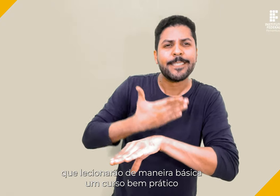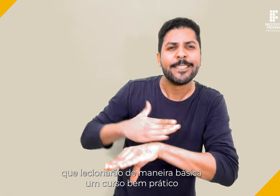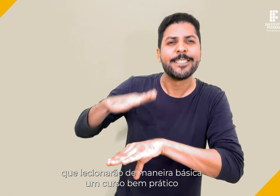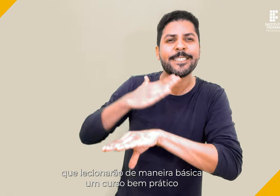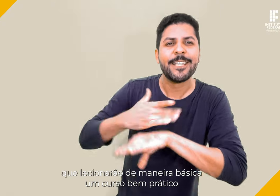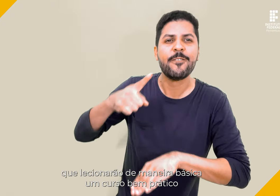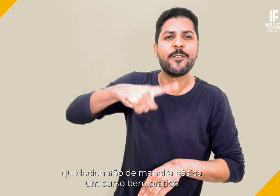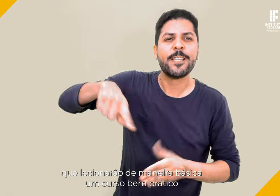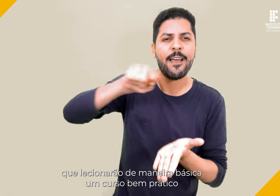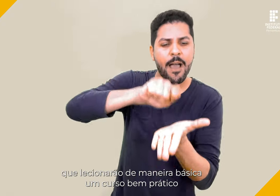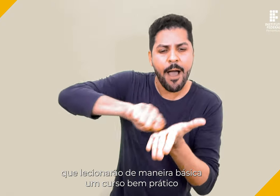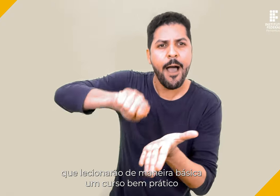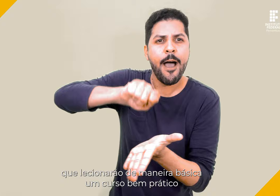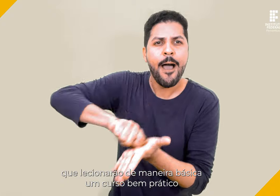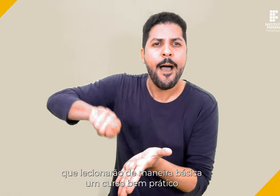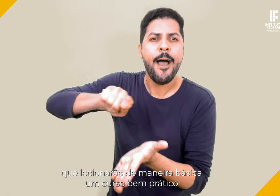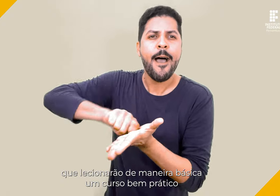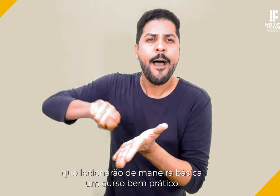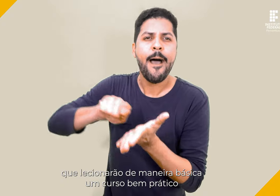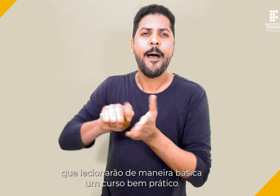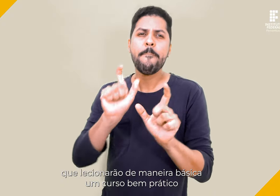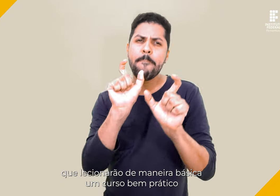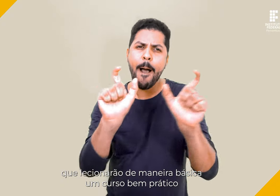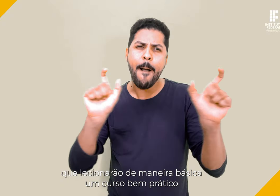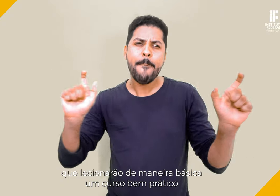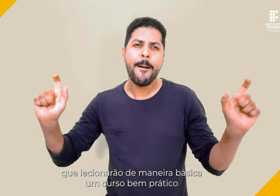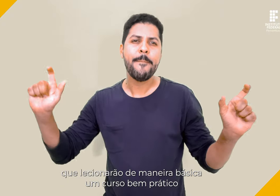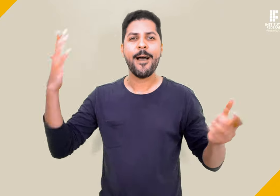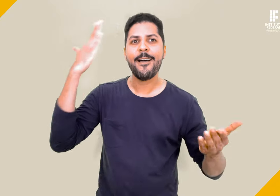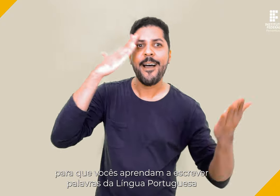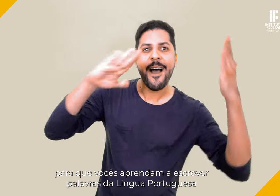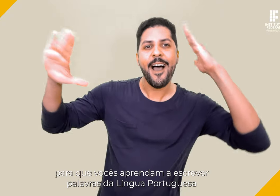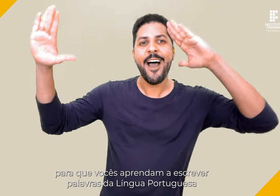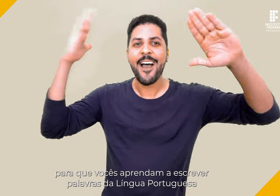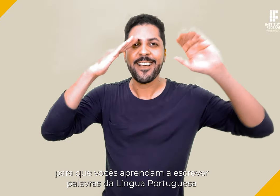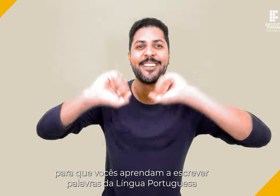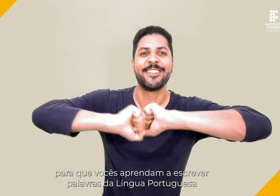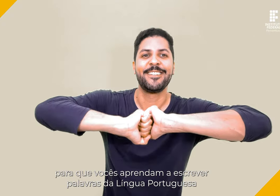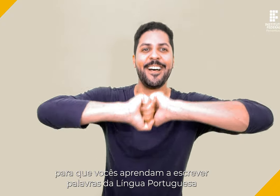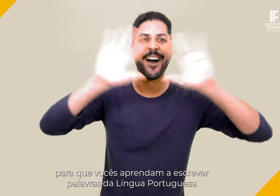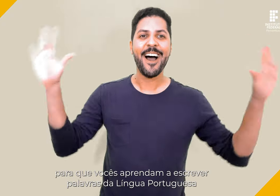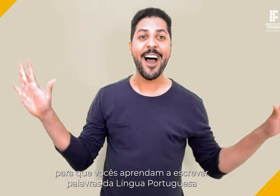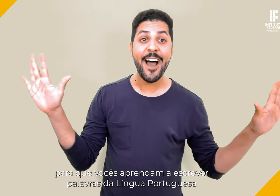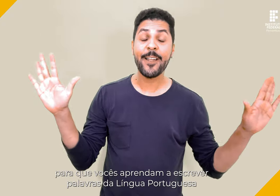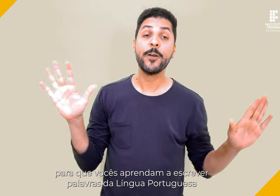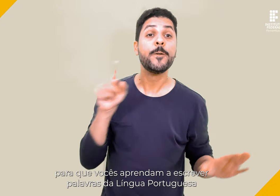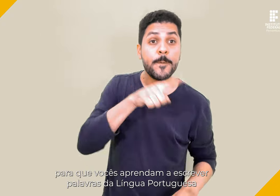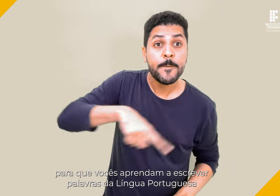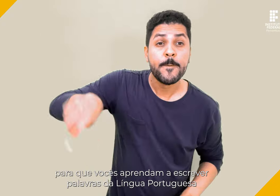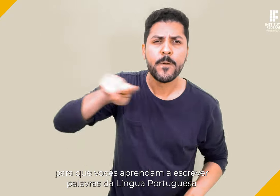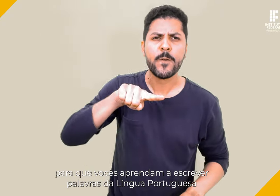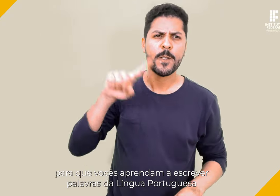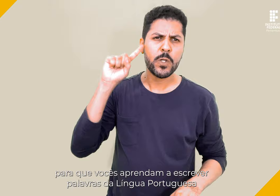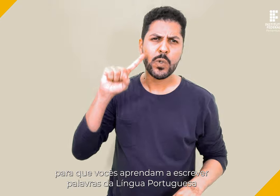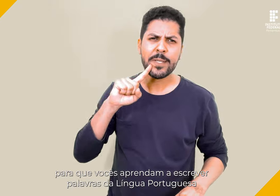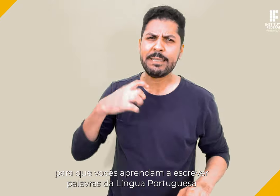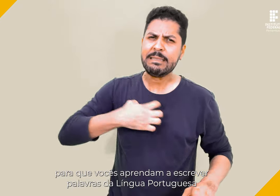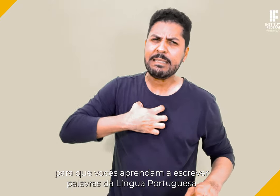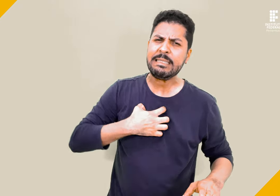lecionarão de maneira básica um curso bem prático para que vocês aprendam a escrever palavras da língua portuguesa